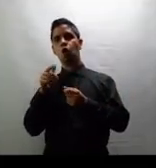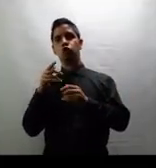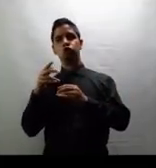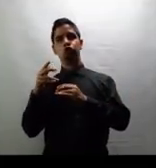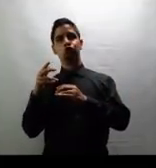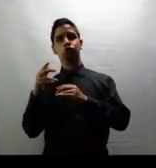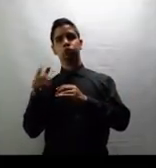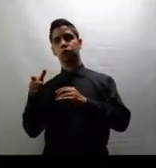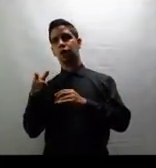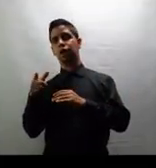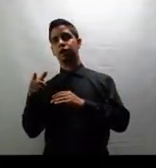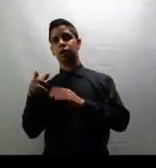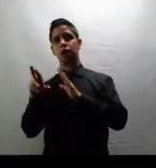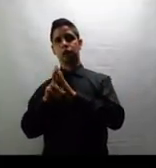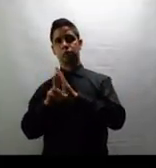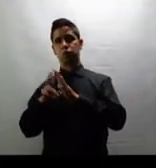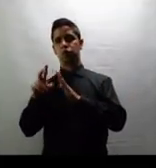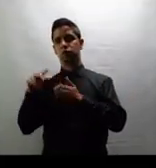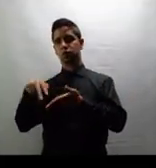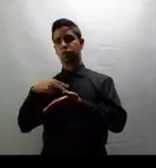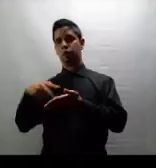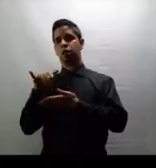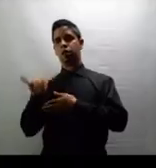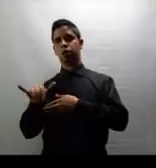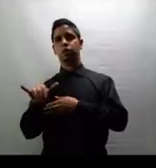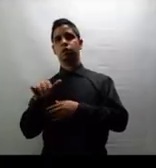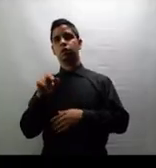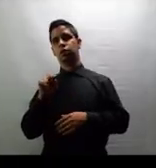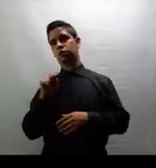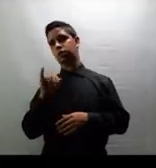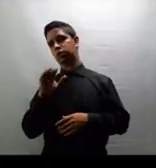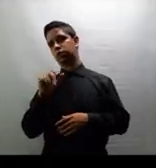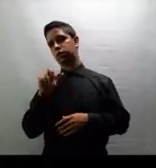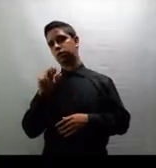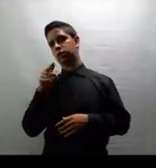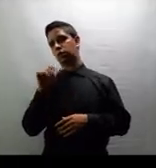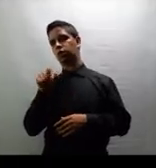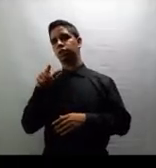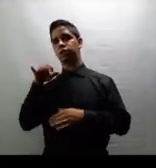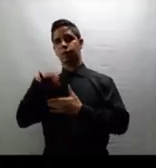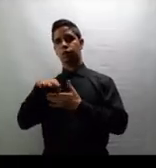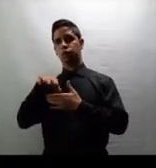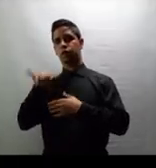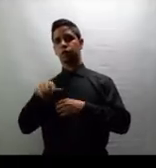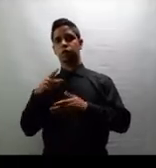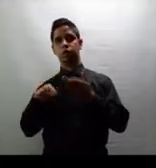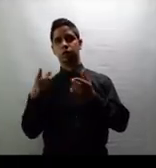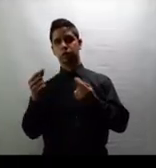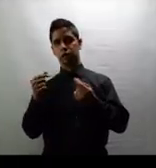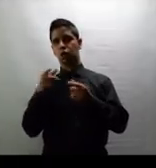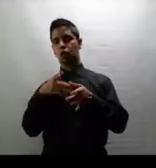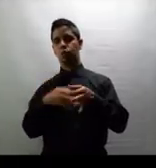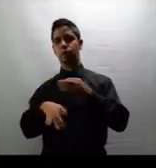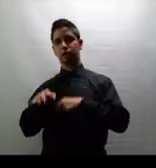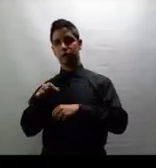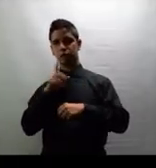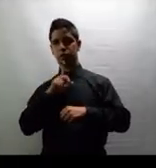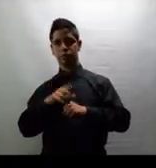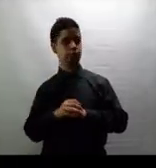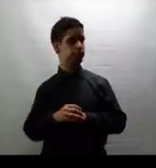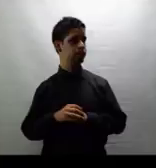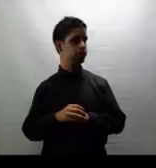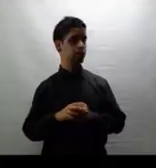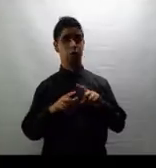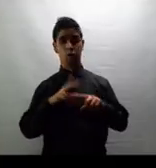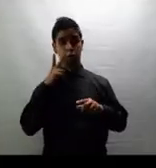este ritmo se baila así en nicaragua se vota así y entonces lo invirtieron también pero fíjate lo que son las